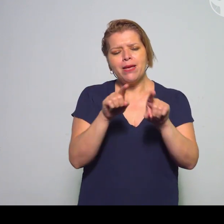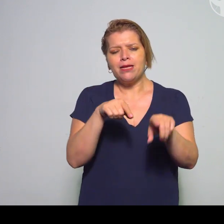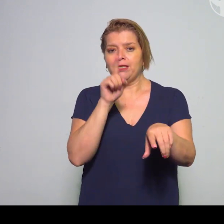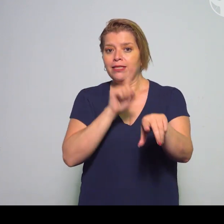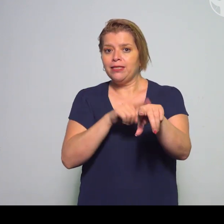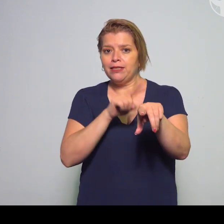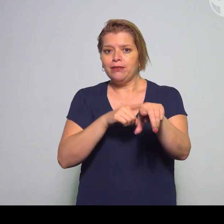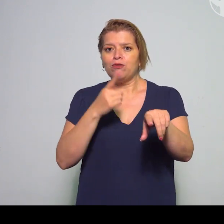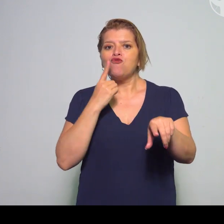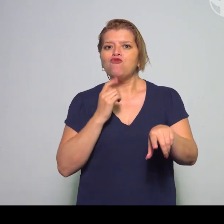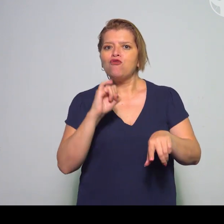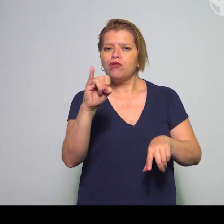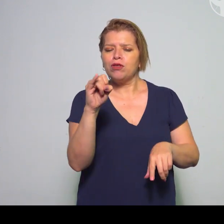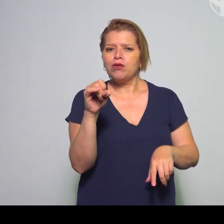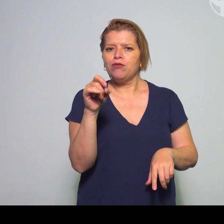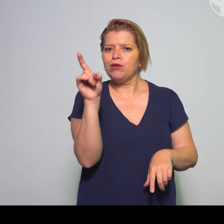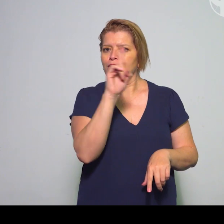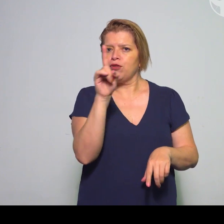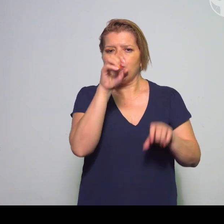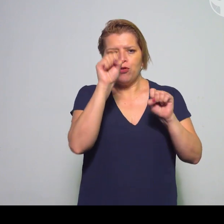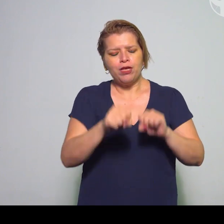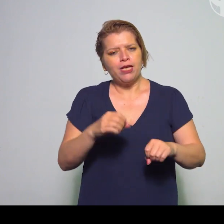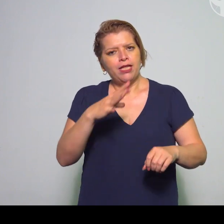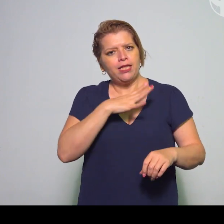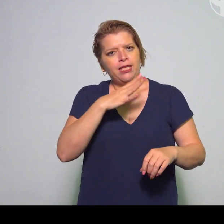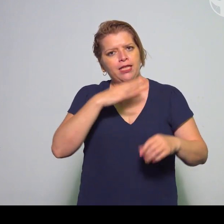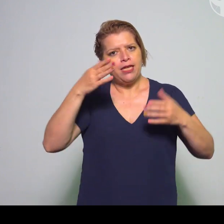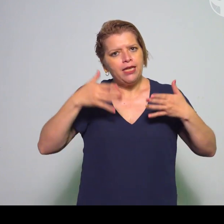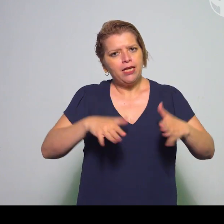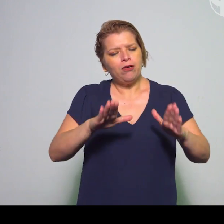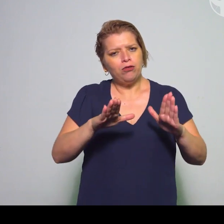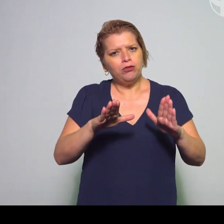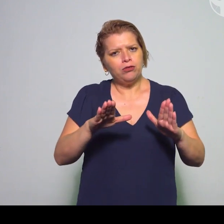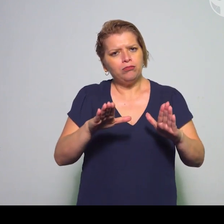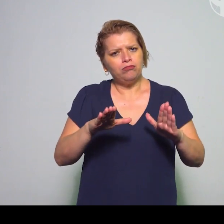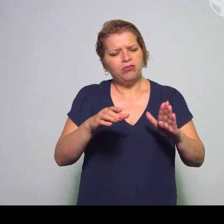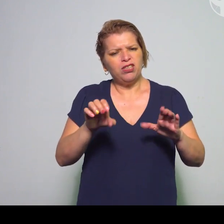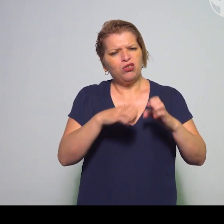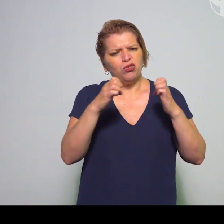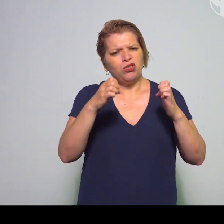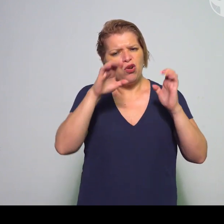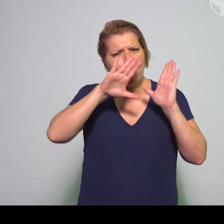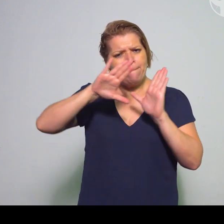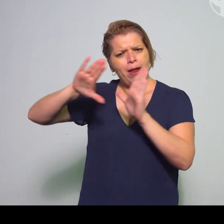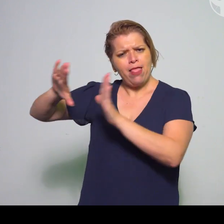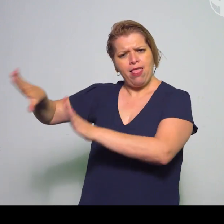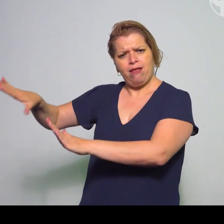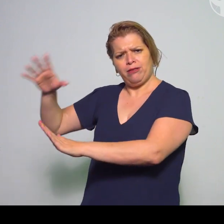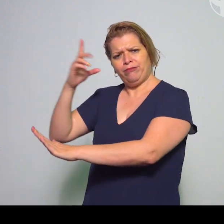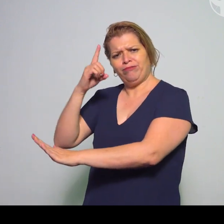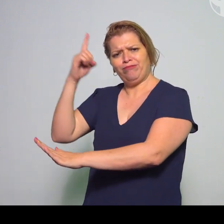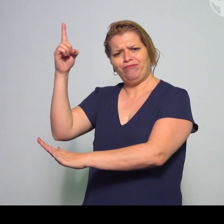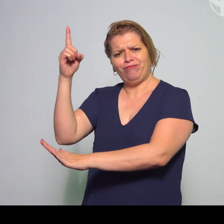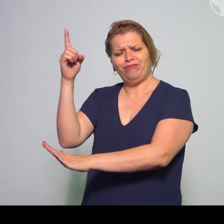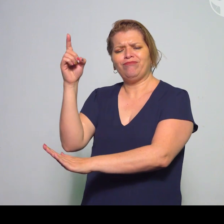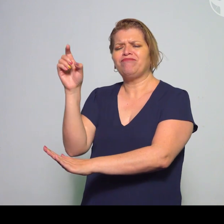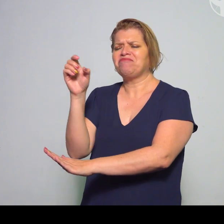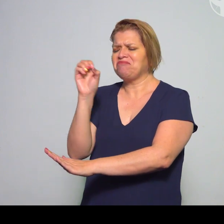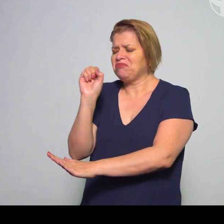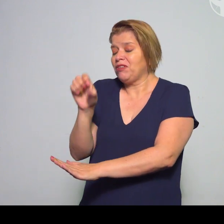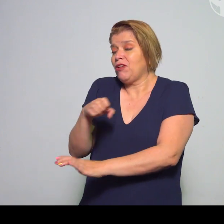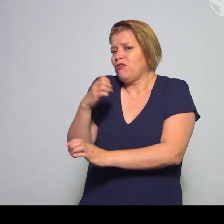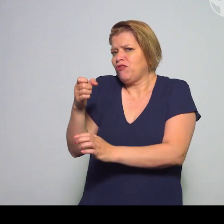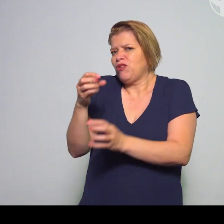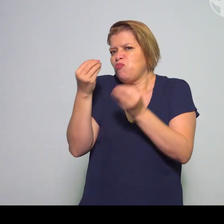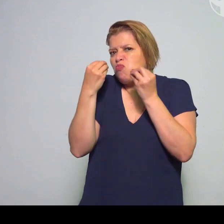tiempo, un judío cuya esposa no podía darle hijos era considerado apartado de Dios, no apartado para